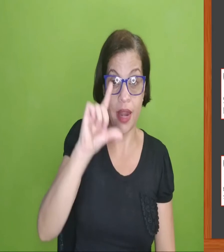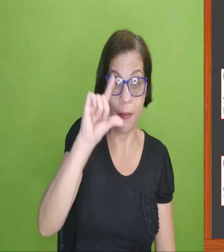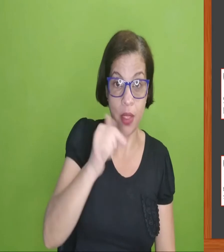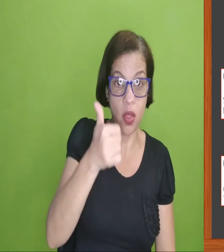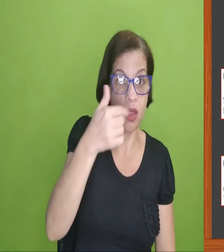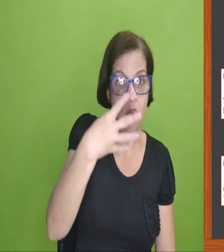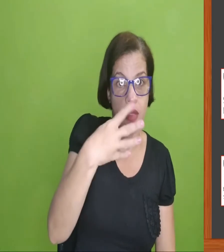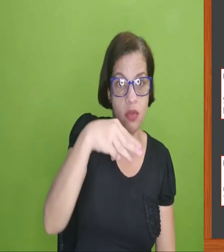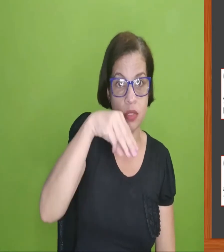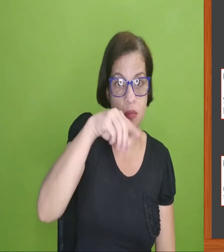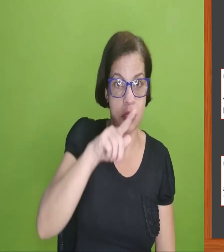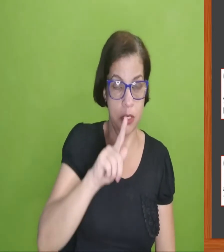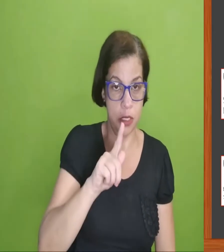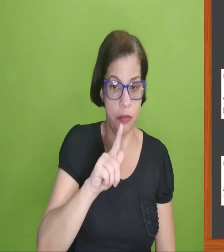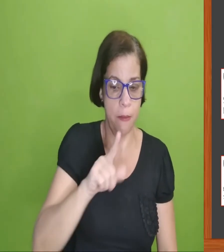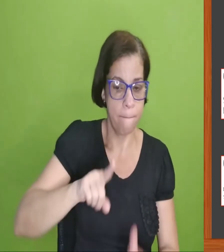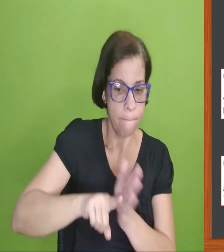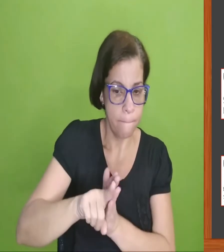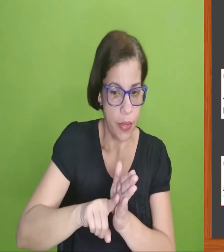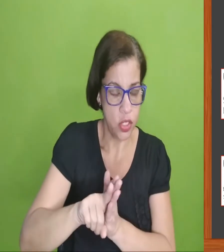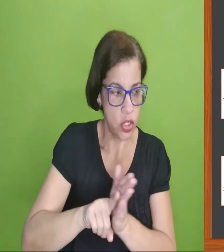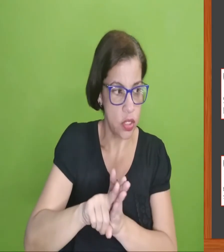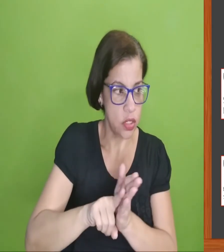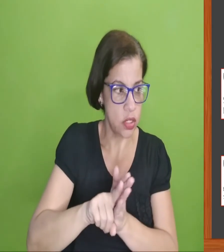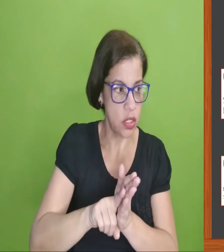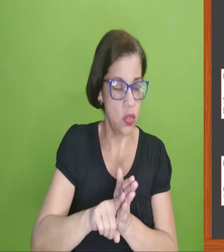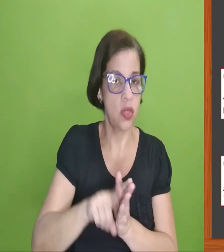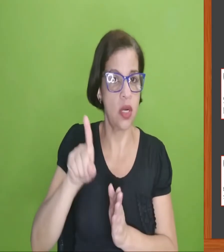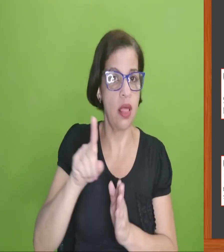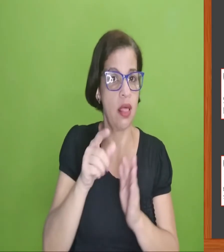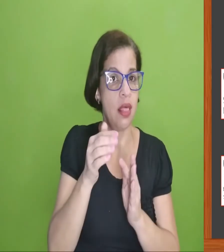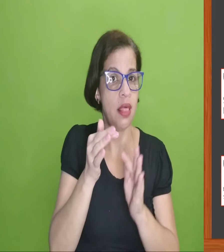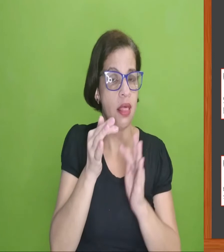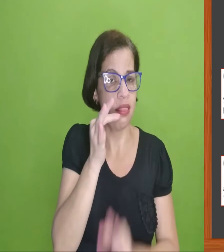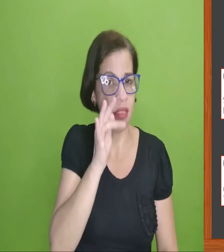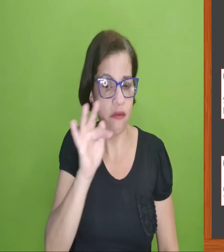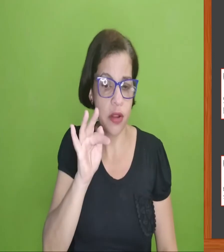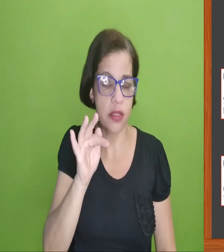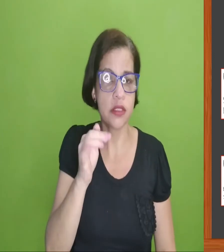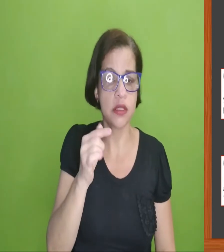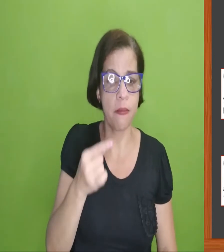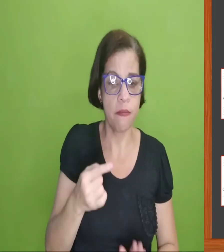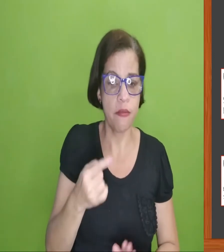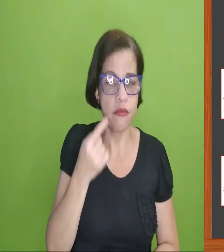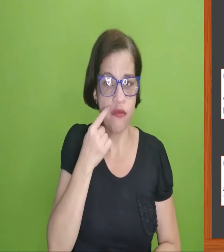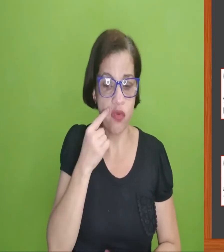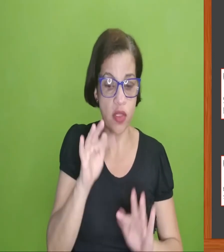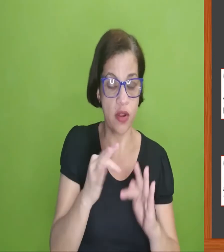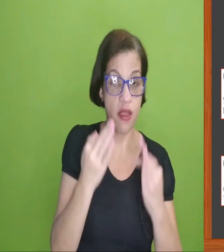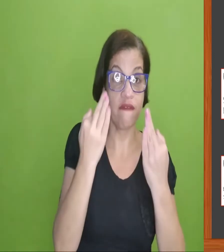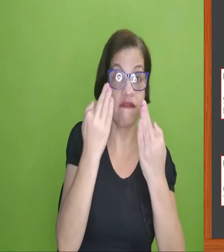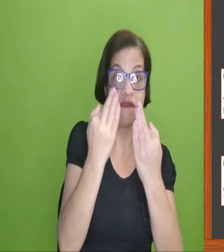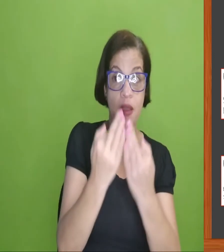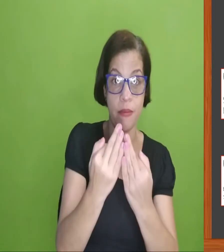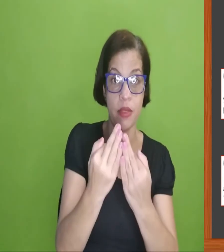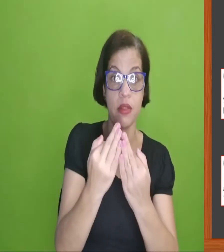por decilitro. Pesquisadores da Universidade de Paris demonstraram hipercolesterolemia familiar